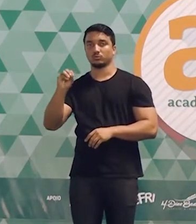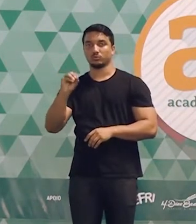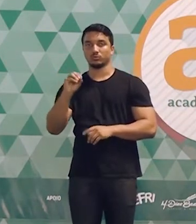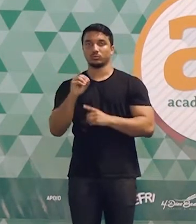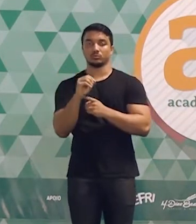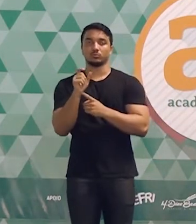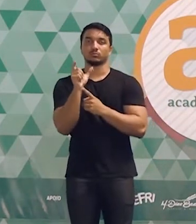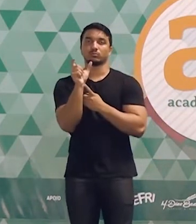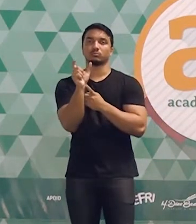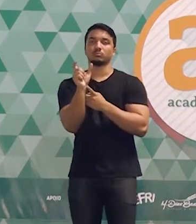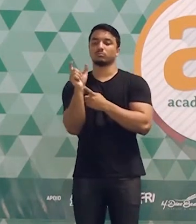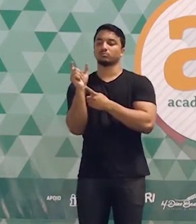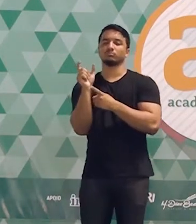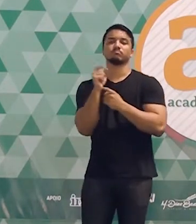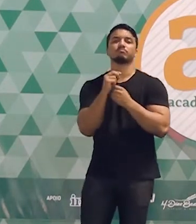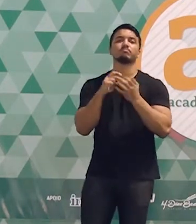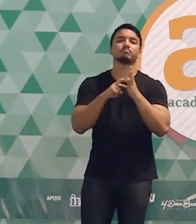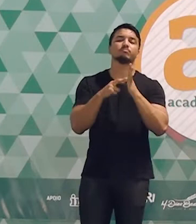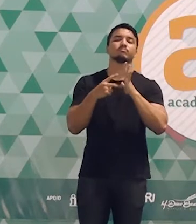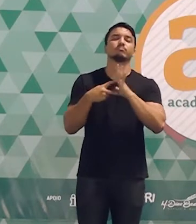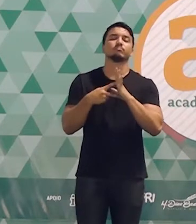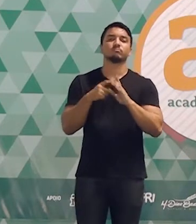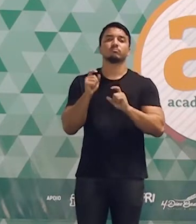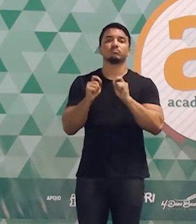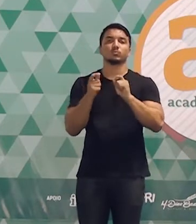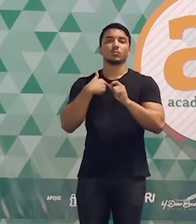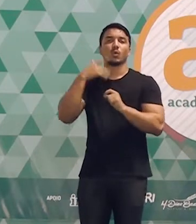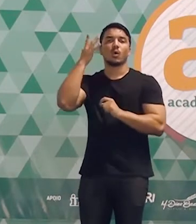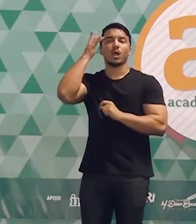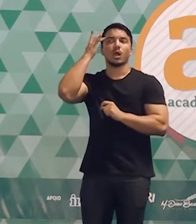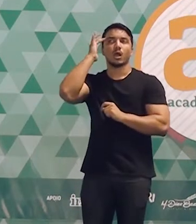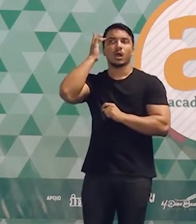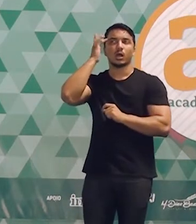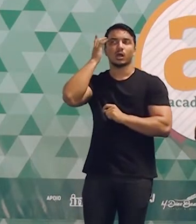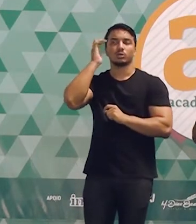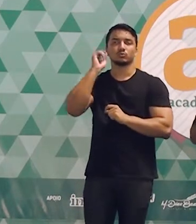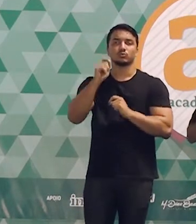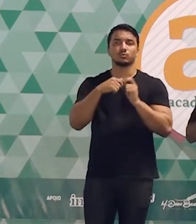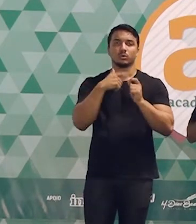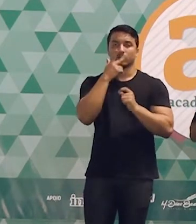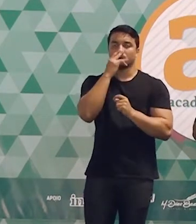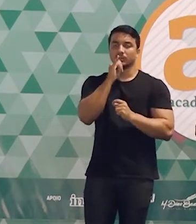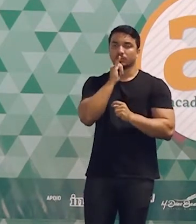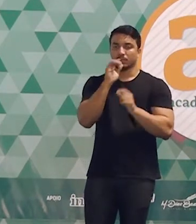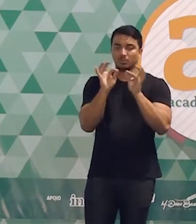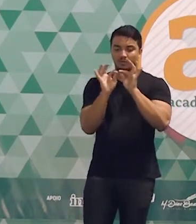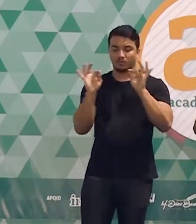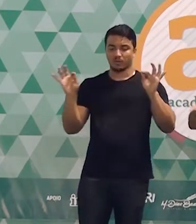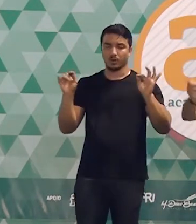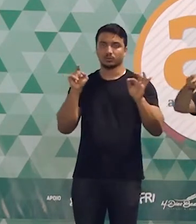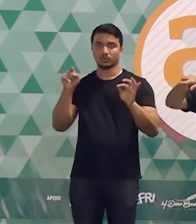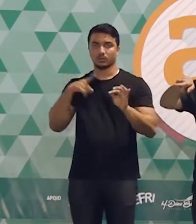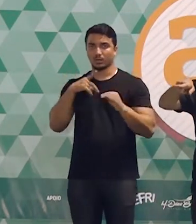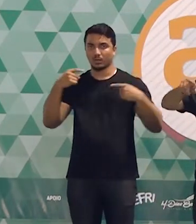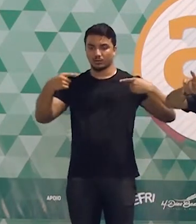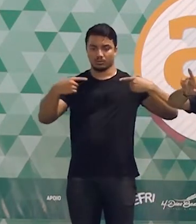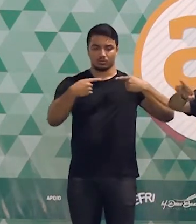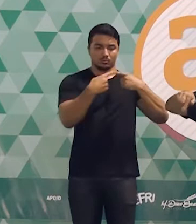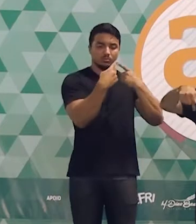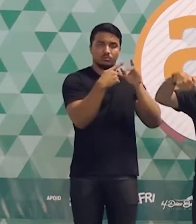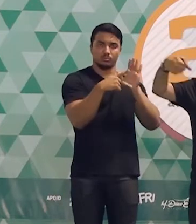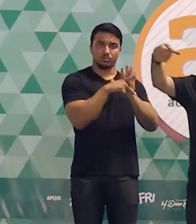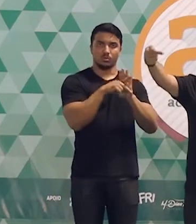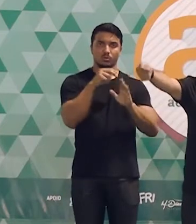no exposto. Você acha que uma passagem dessas estaria em